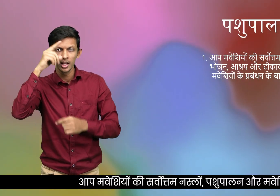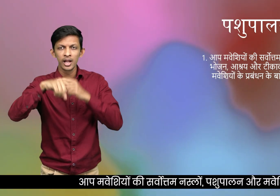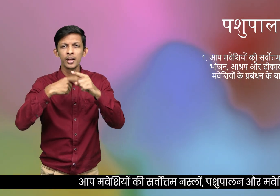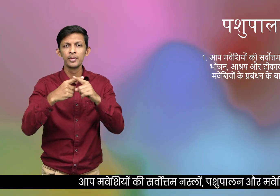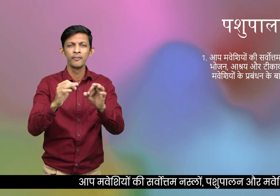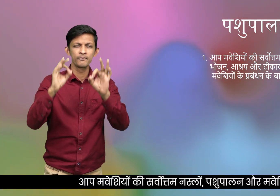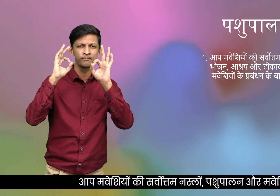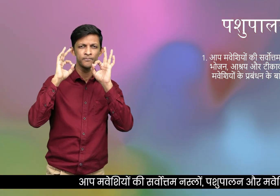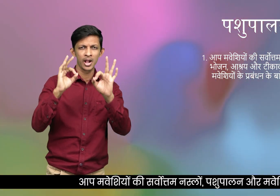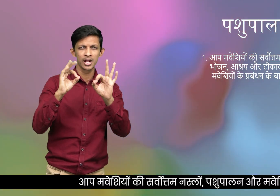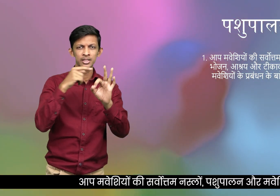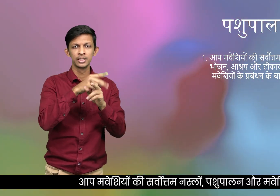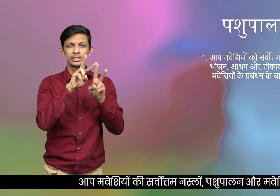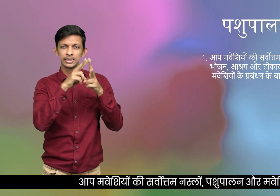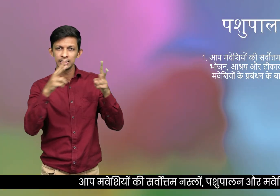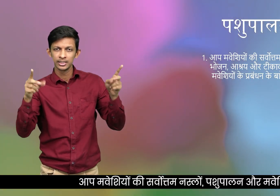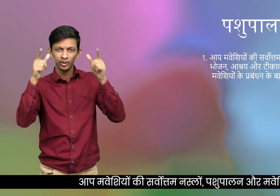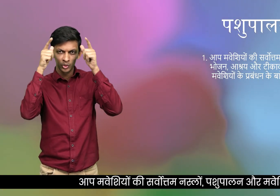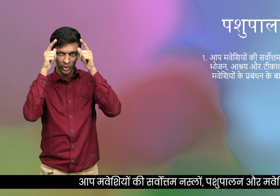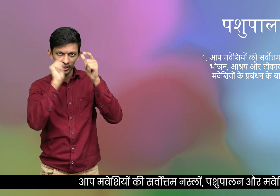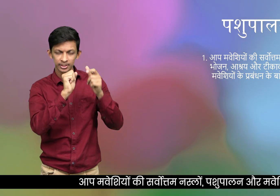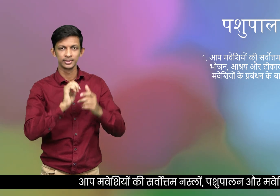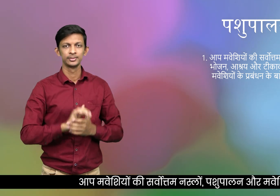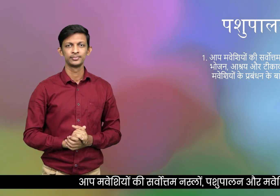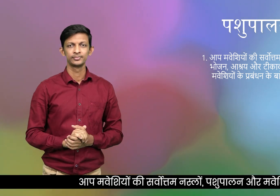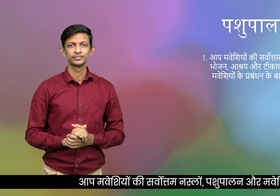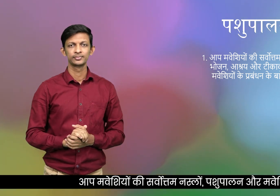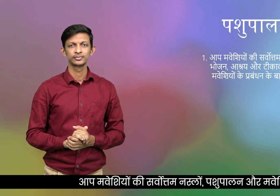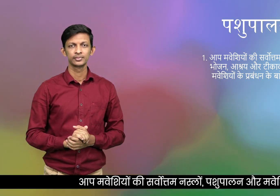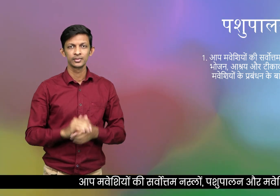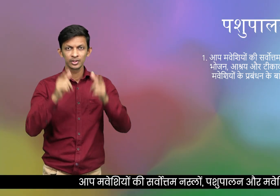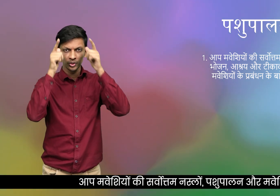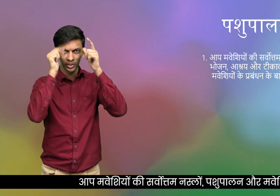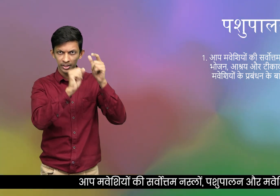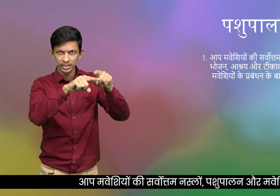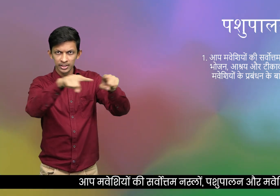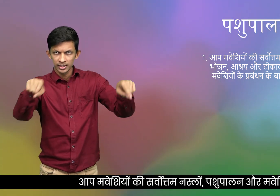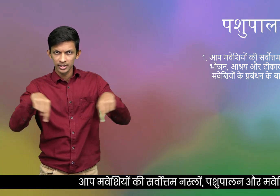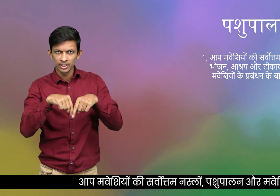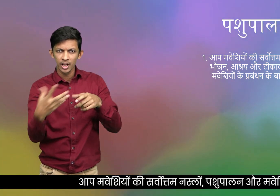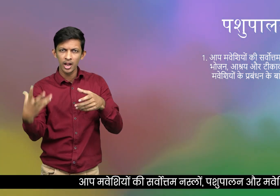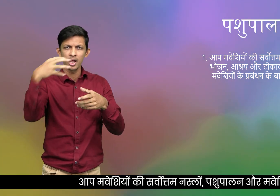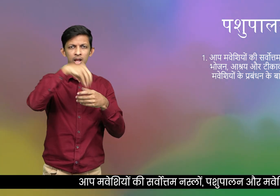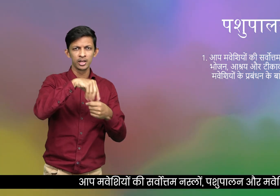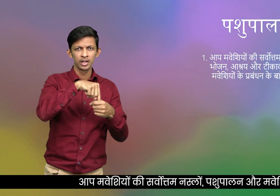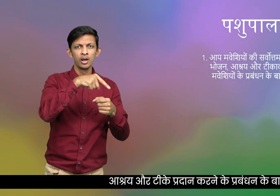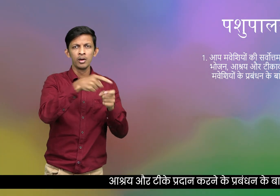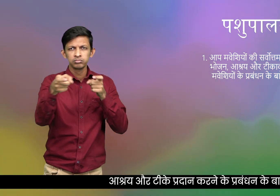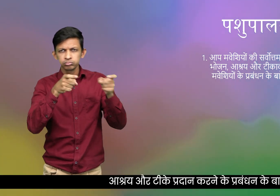आप मवेशियों की सर्वोत्तम नस्लों, पशुपालन और मवेशियों को भोजन, आश्रय